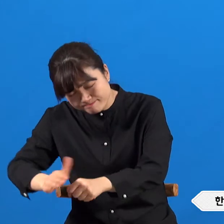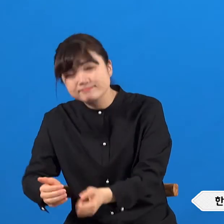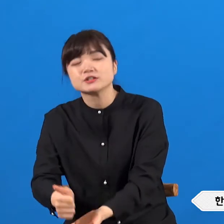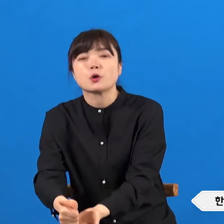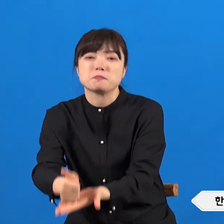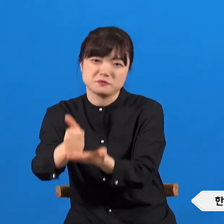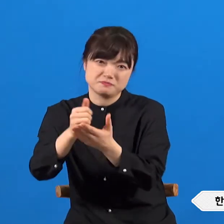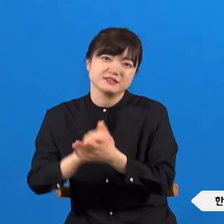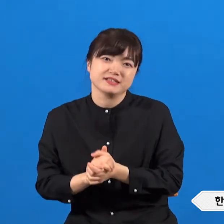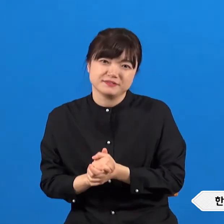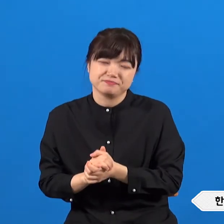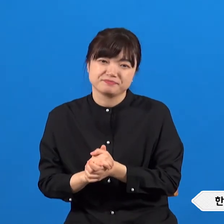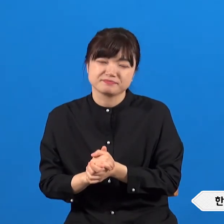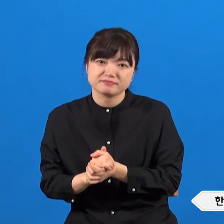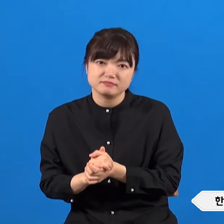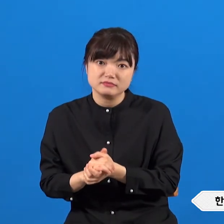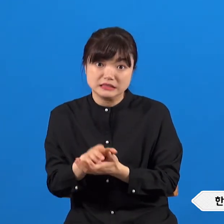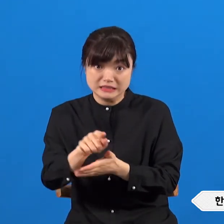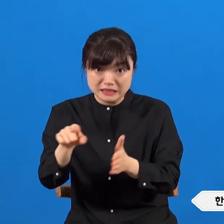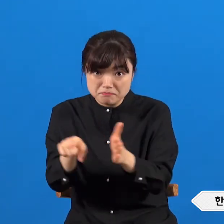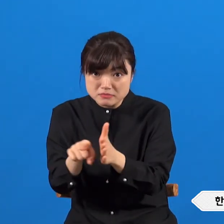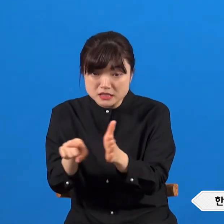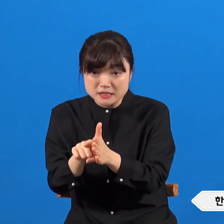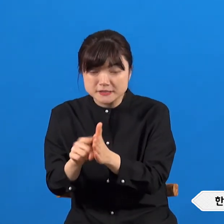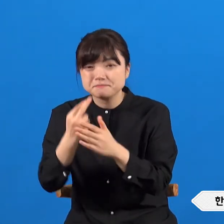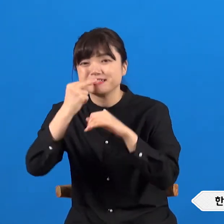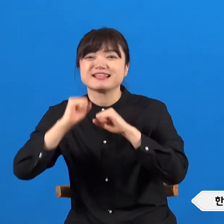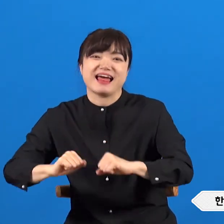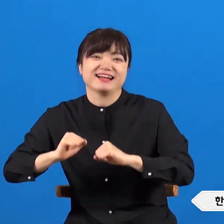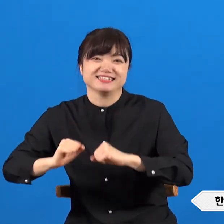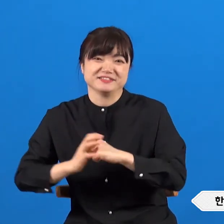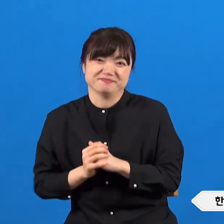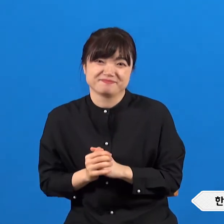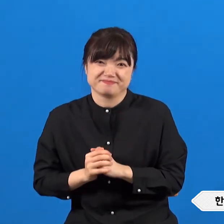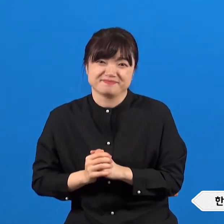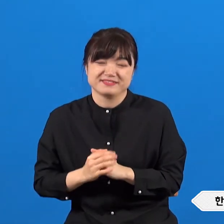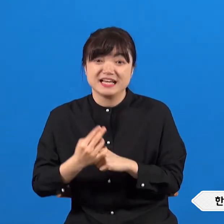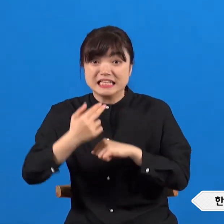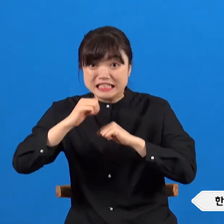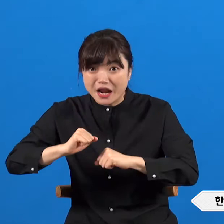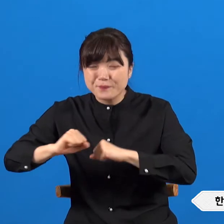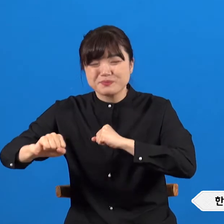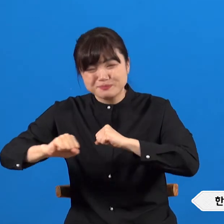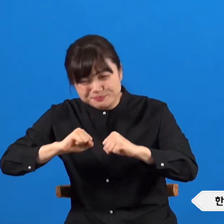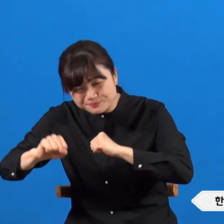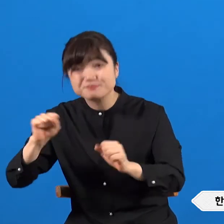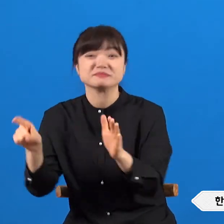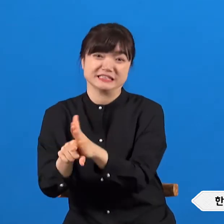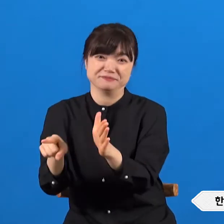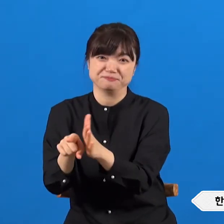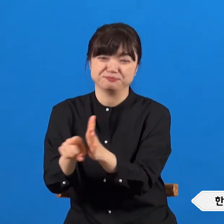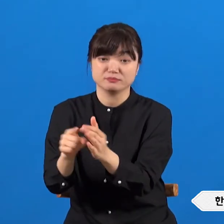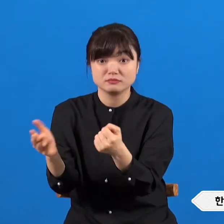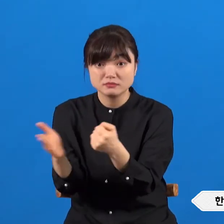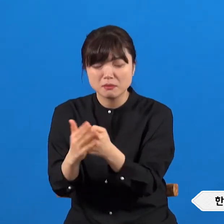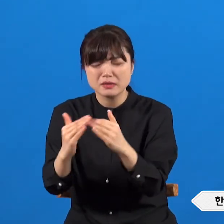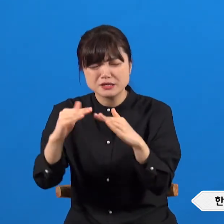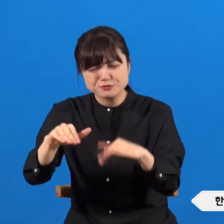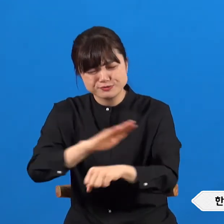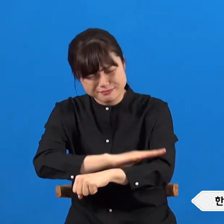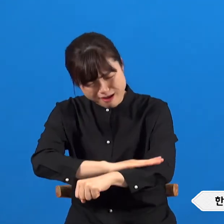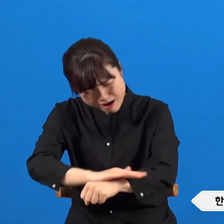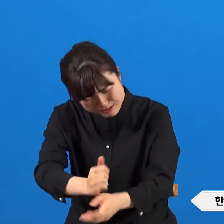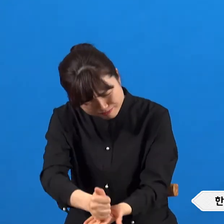섬겼습니다. 그들의 믿음이 죽은 믿음이 아니고 정말 살아 역사하는 믿음이기 때문에, 그래서 이웃을